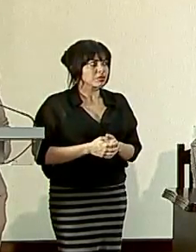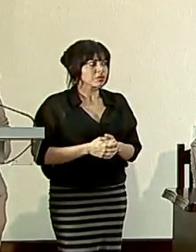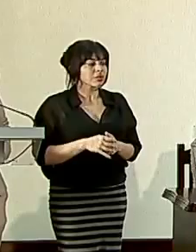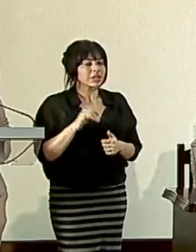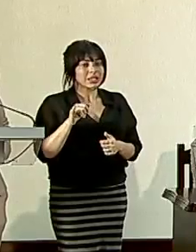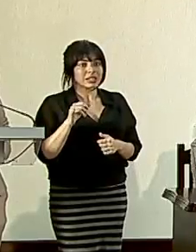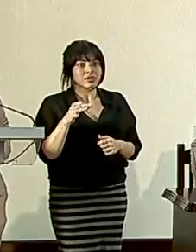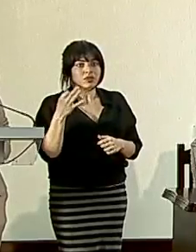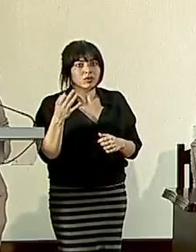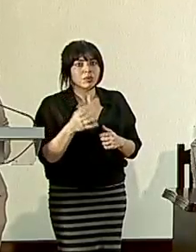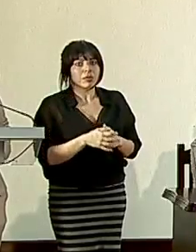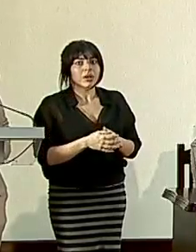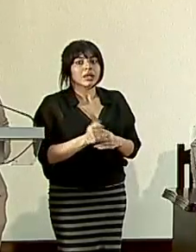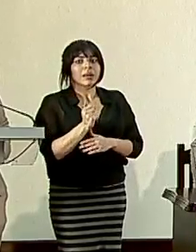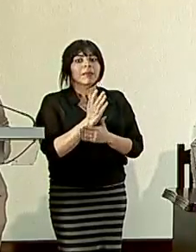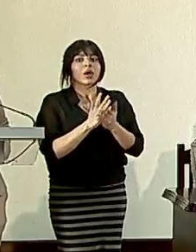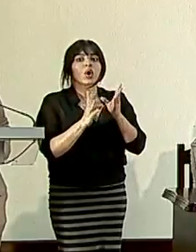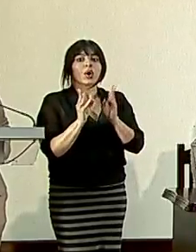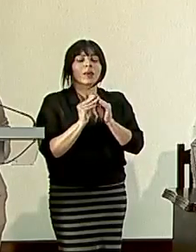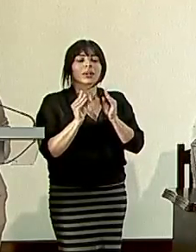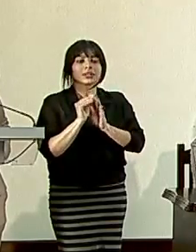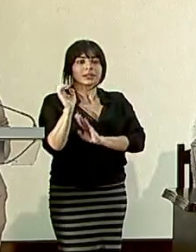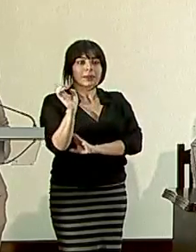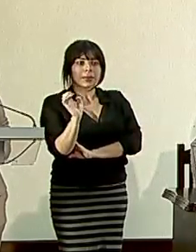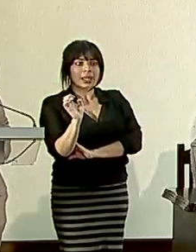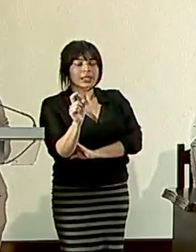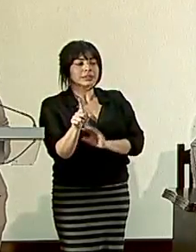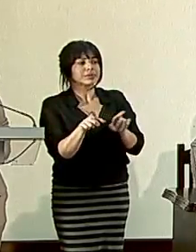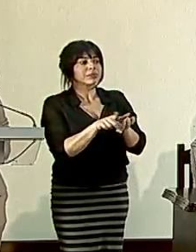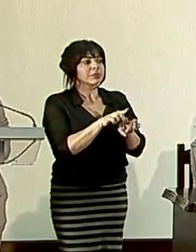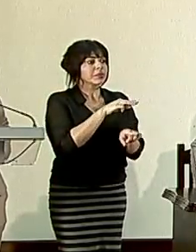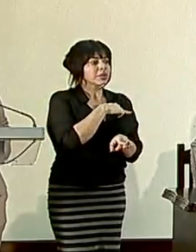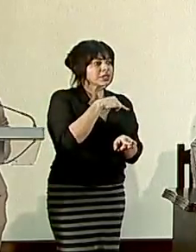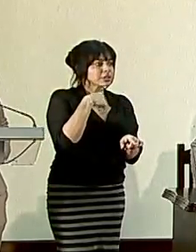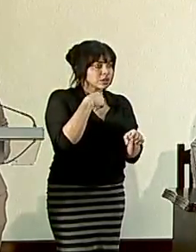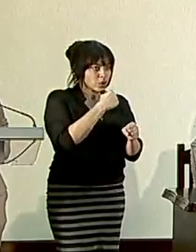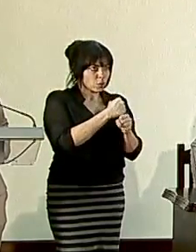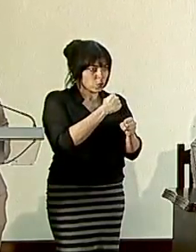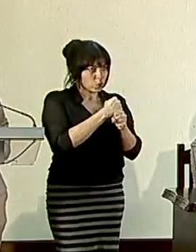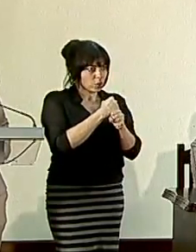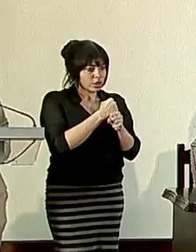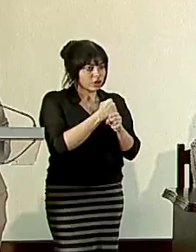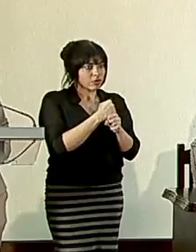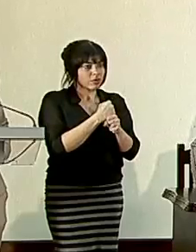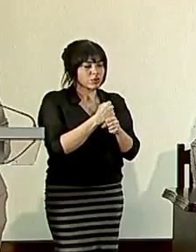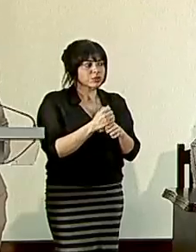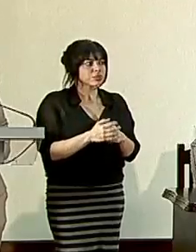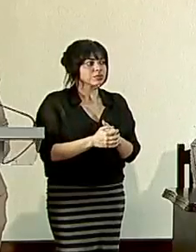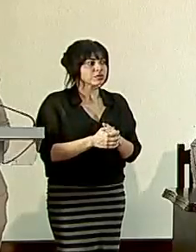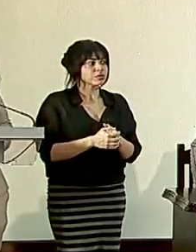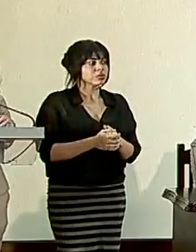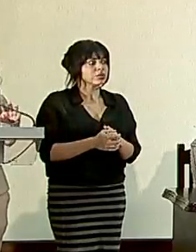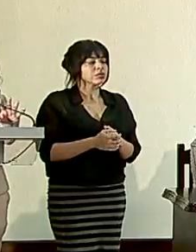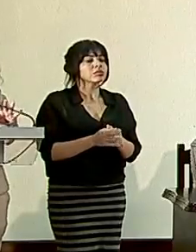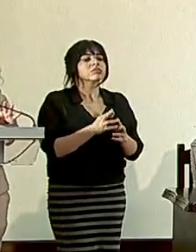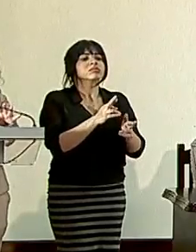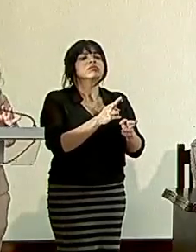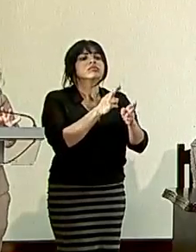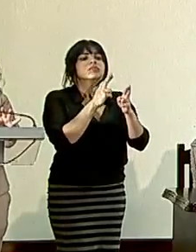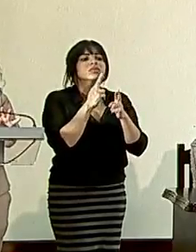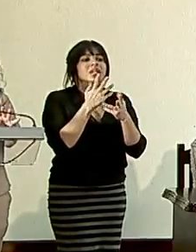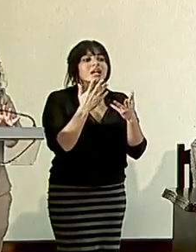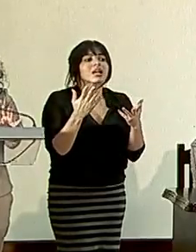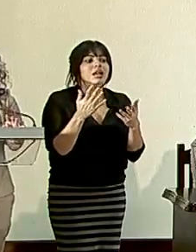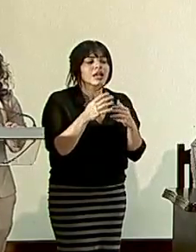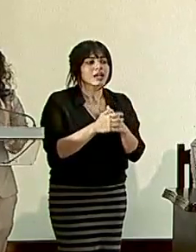zona, tanto la Comisión de Emergencias como el Ministerio de Agricultura no funciona. La respuesta es que